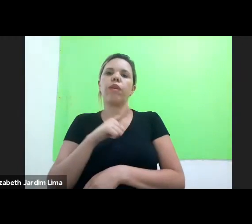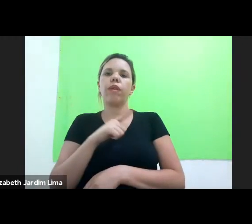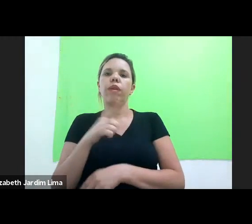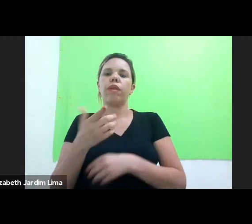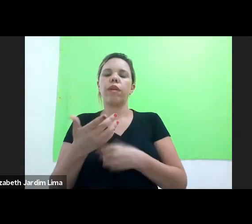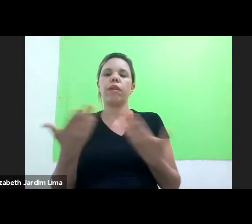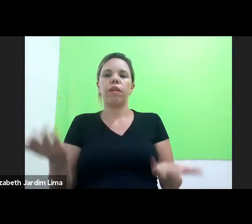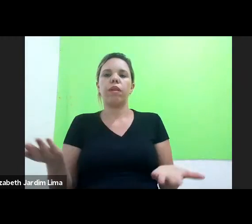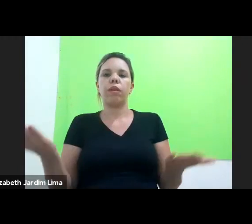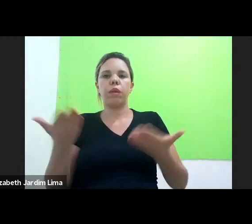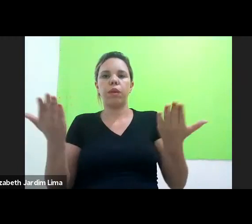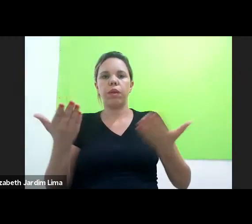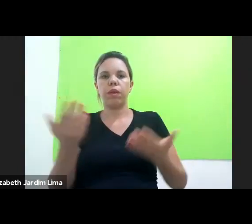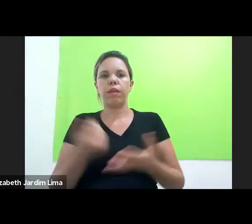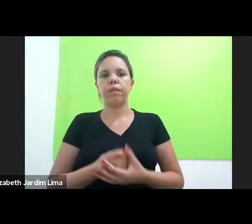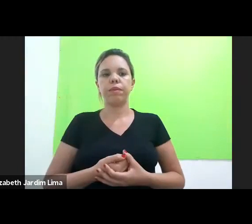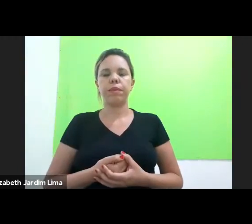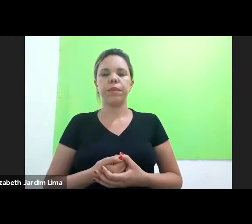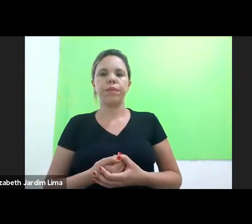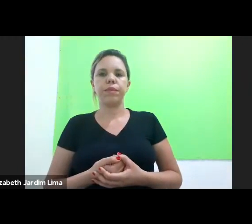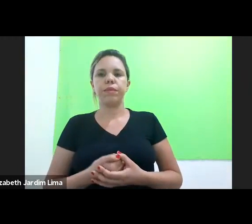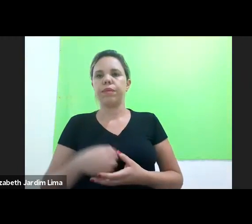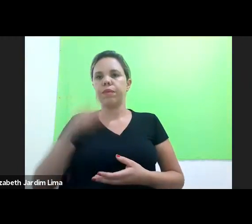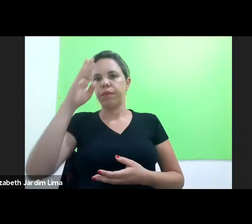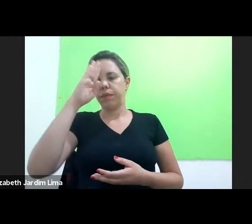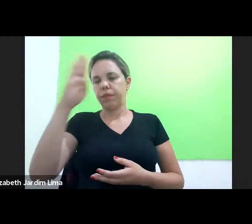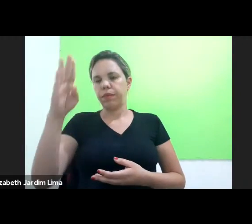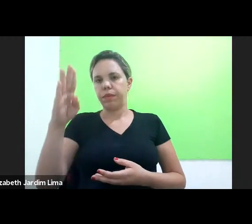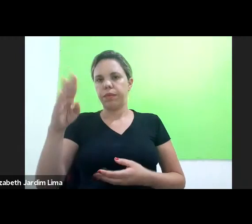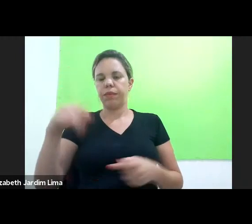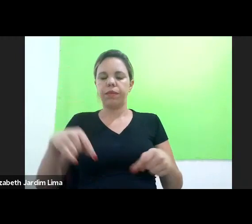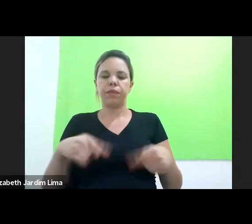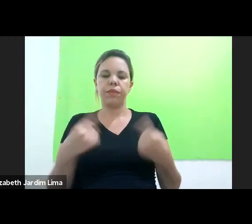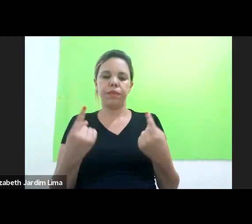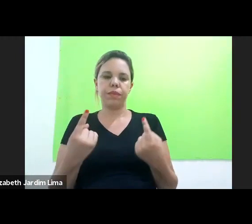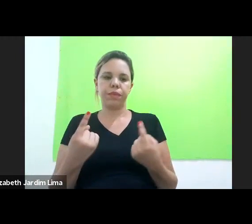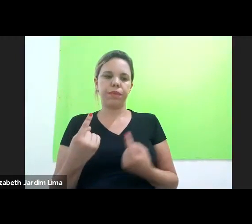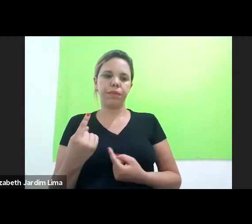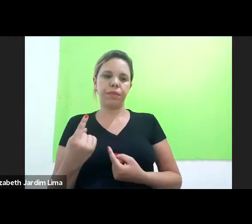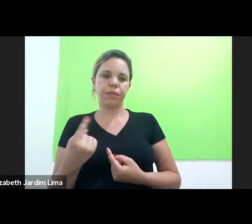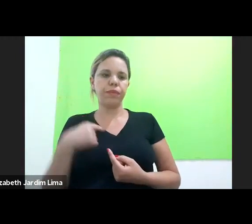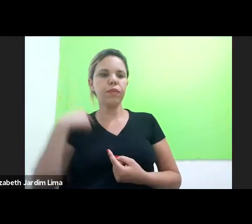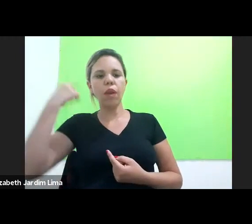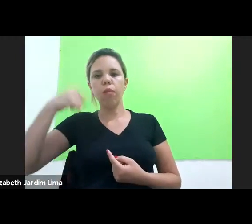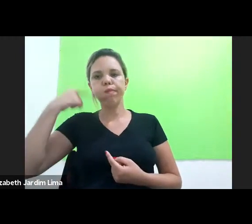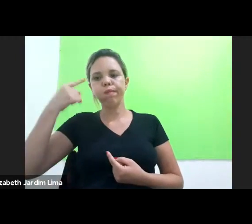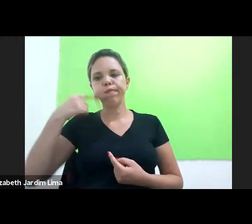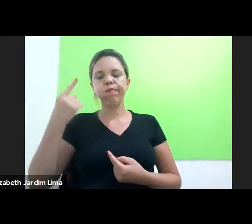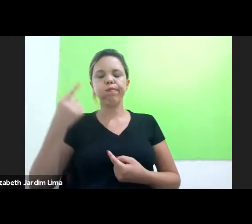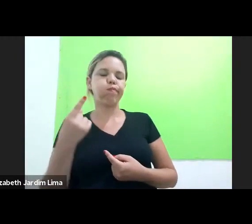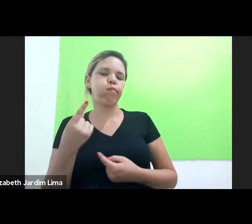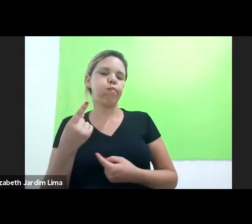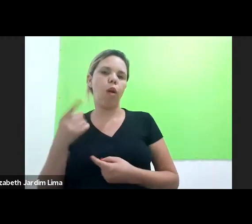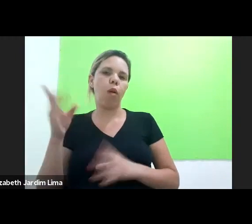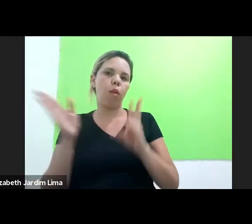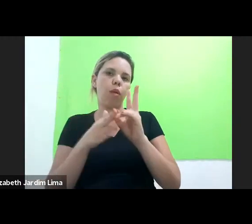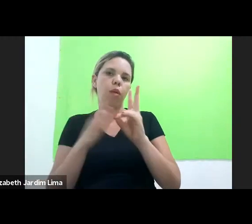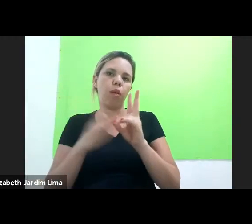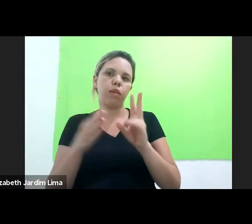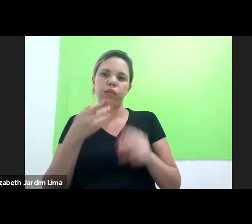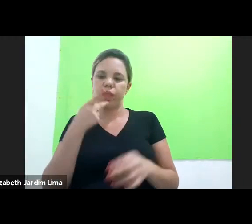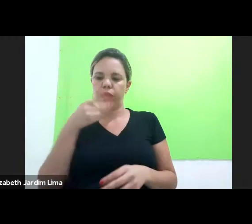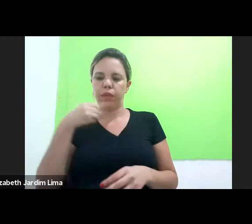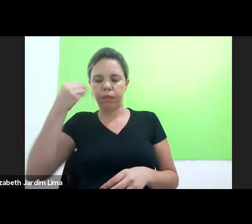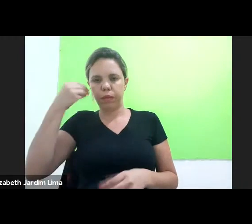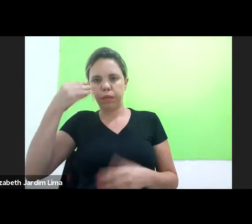Então, hoje, o nosso principal desafio enquanto advogados e advogadas indígenas, eu estou falando aqui da minha experiência, mas